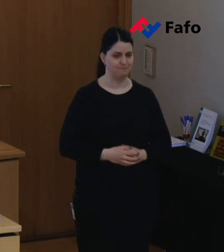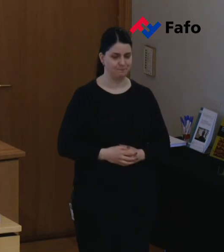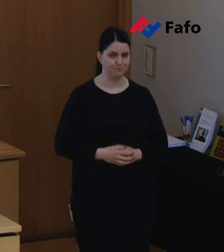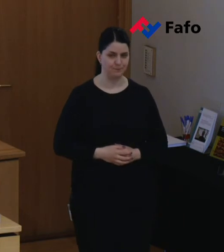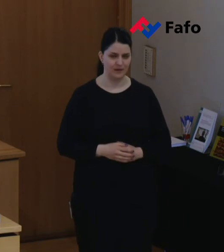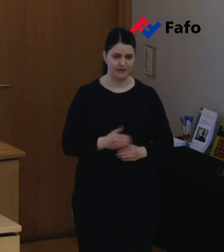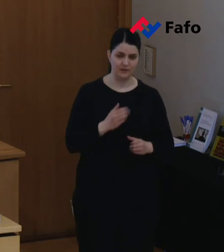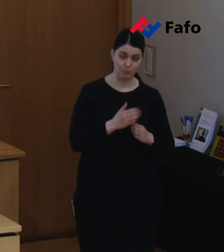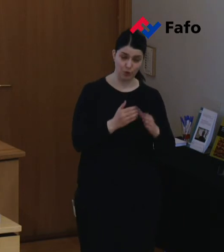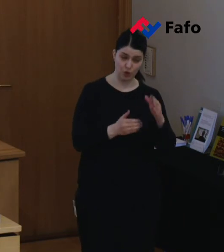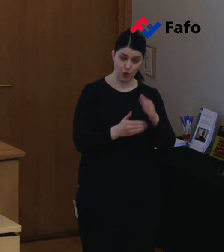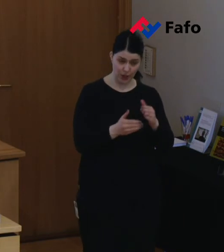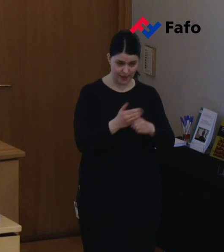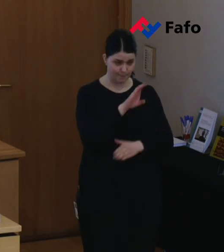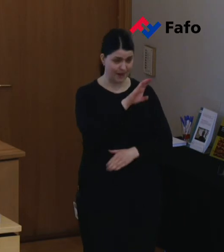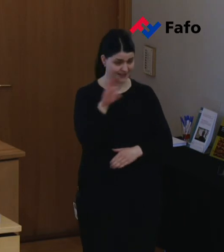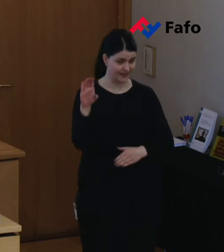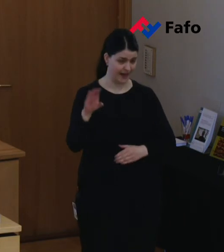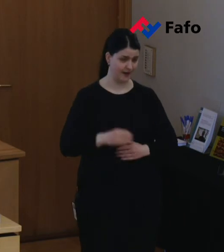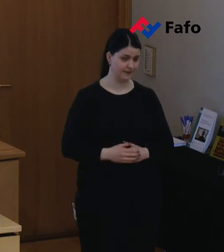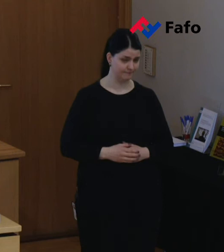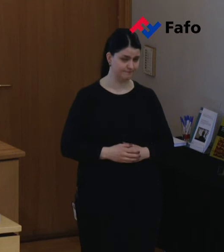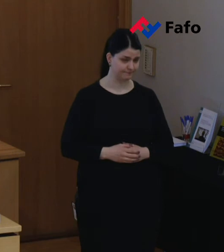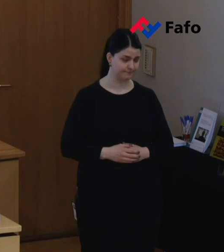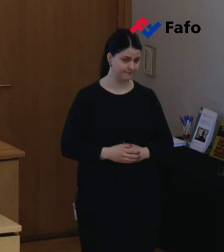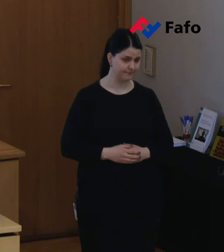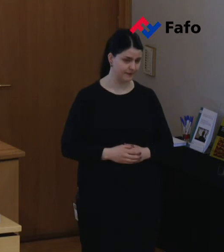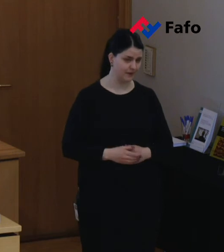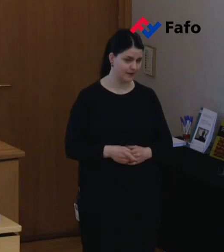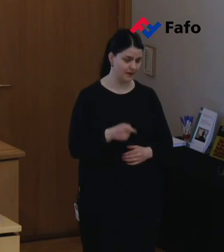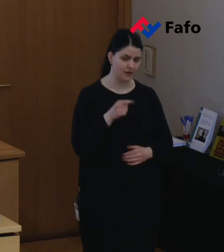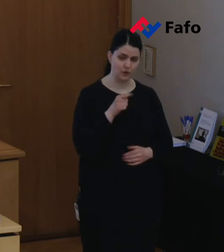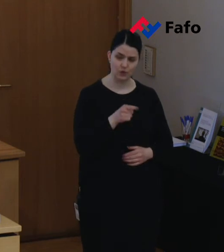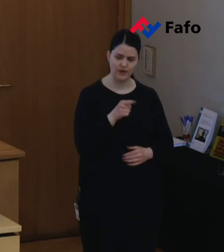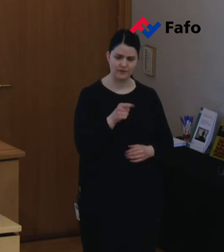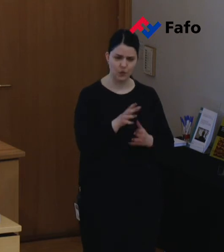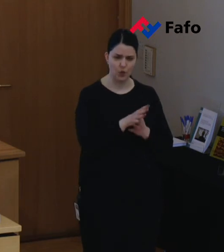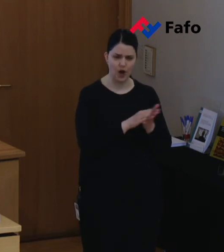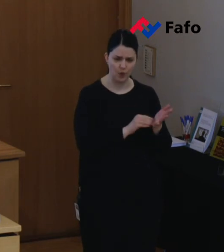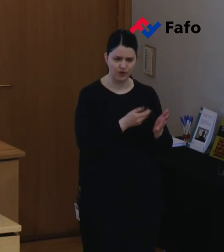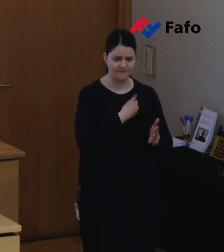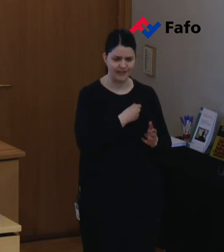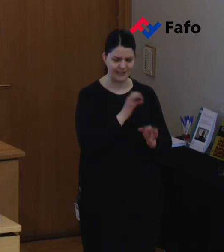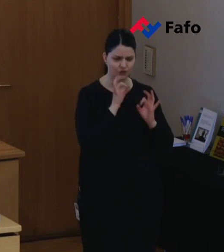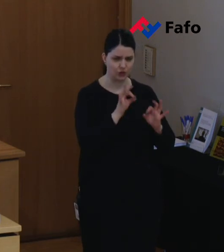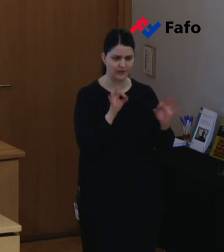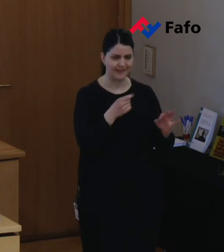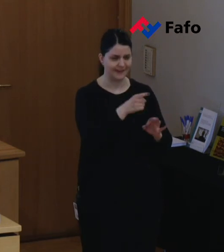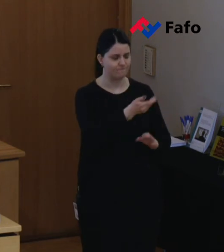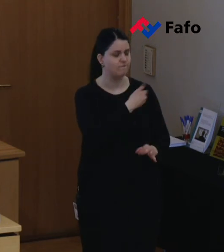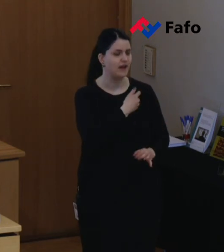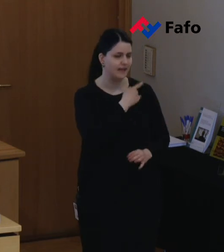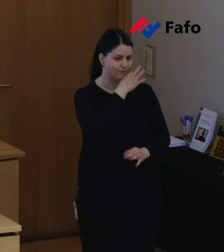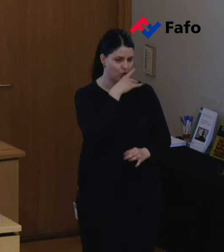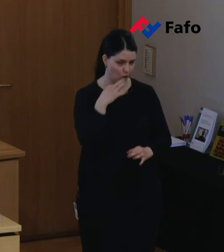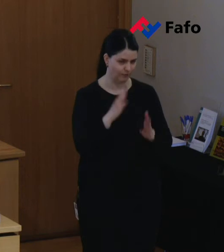Det bygger med mestring, og bare det med det som rapporten var veldig tydelig på, det var at de var veldig fornøyde